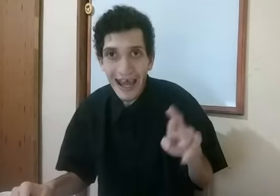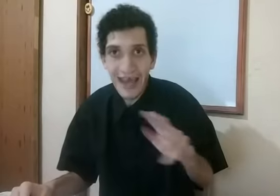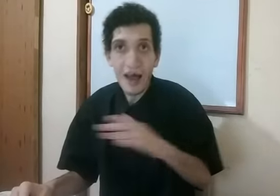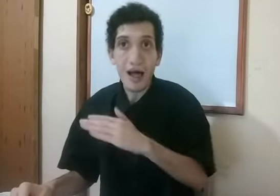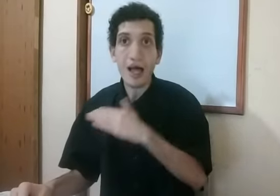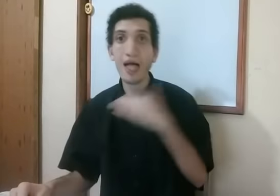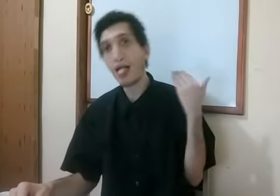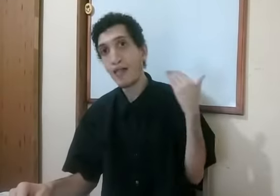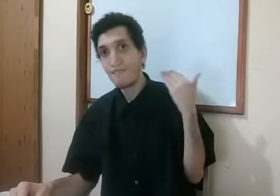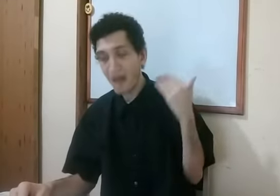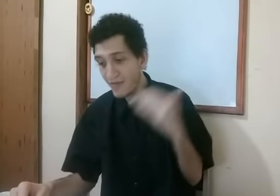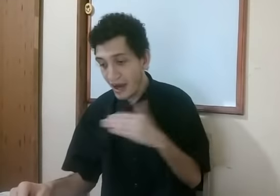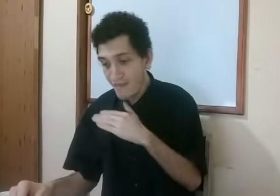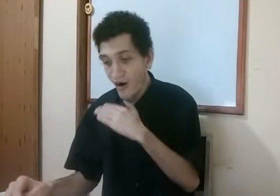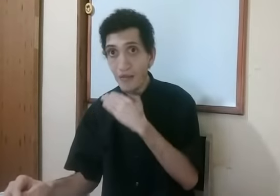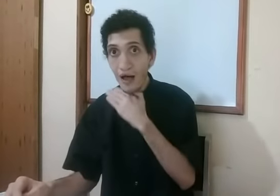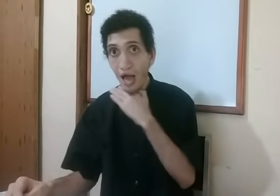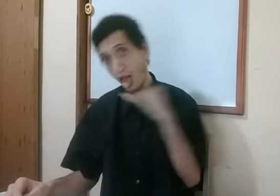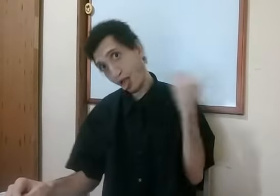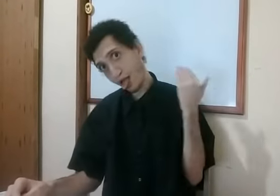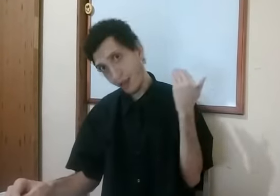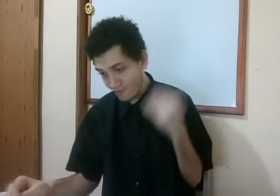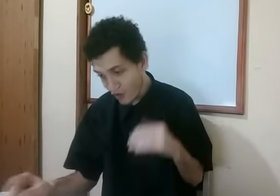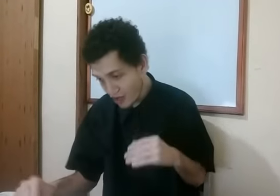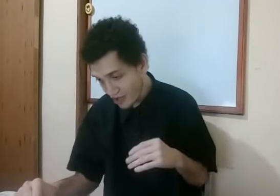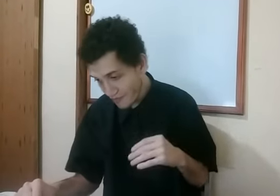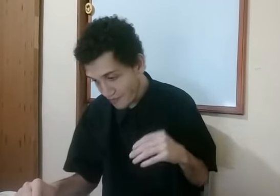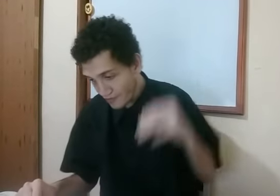Morrer. Bater as botas. Morrer.